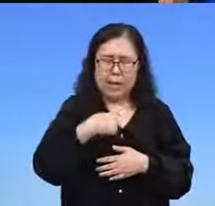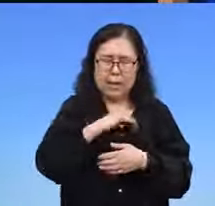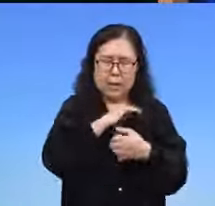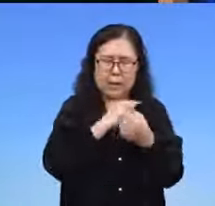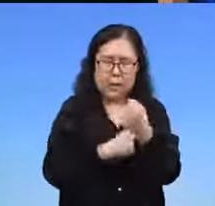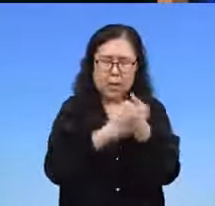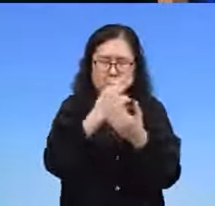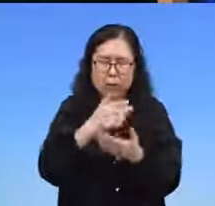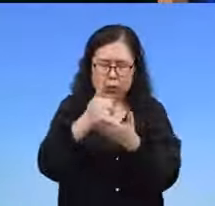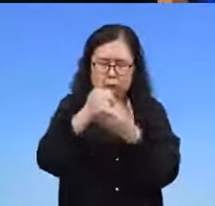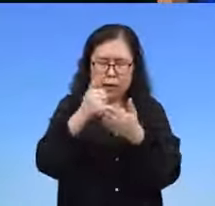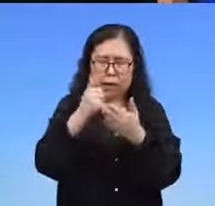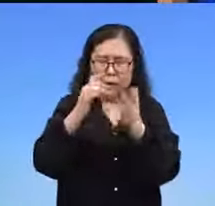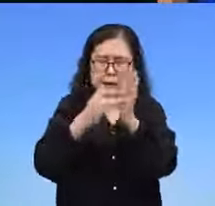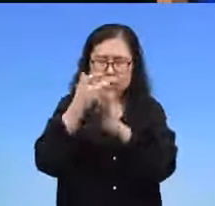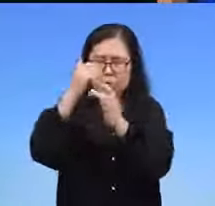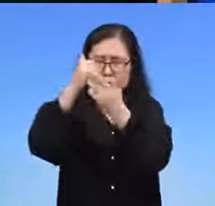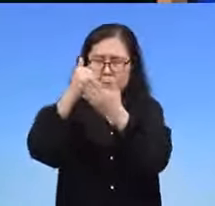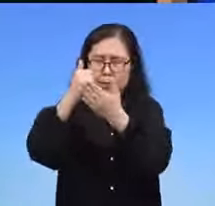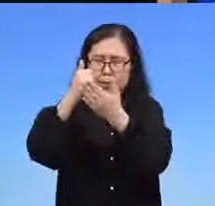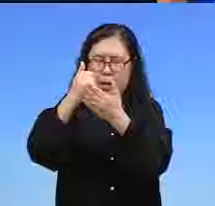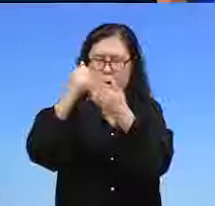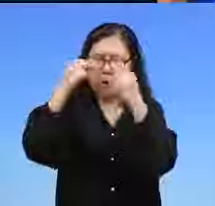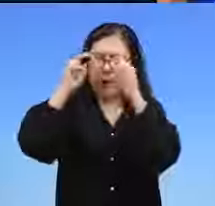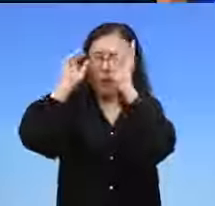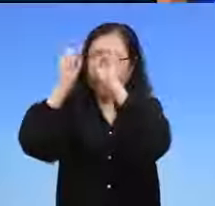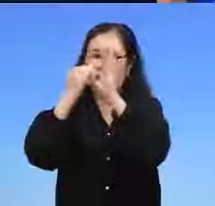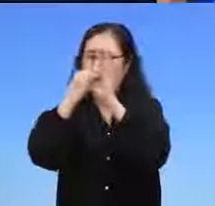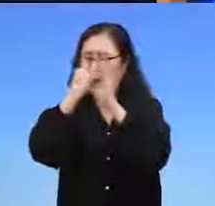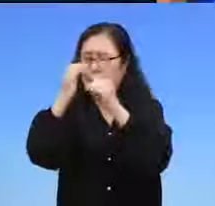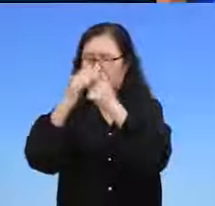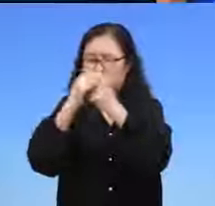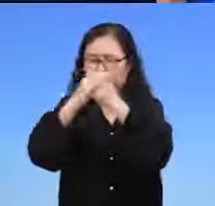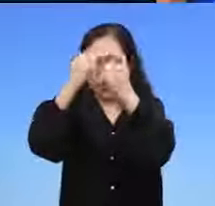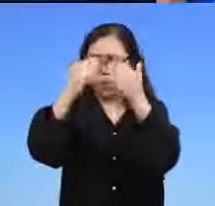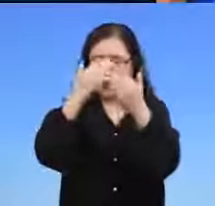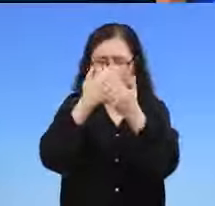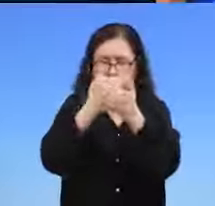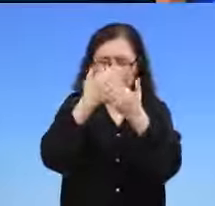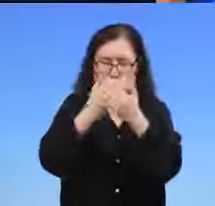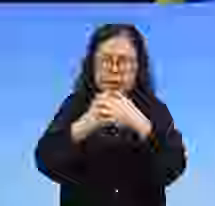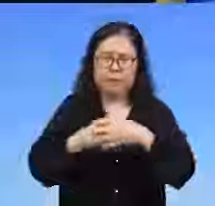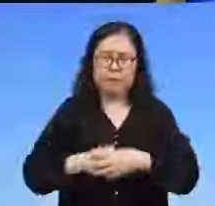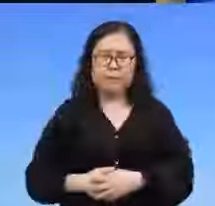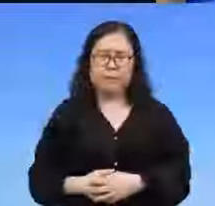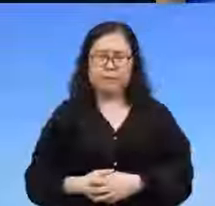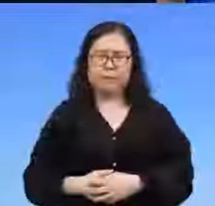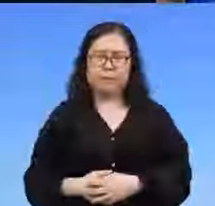그분에게로 옮겨가게 하여 주시옵소서.